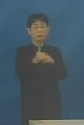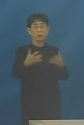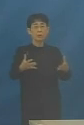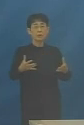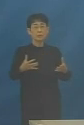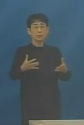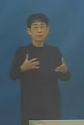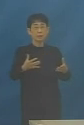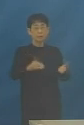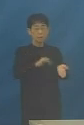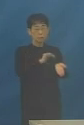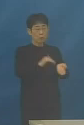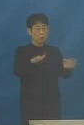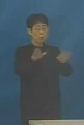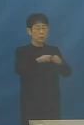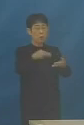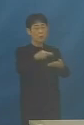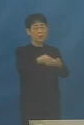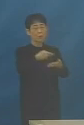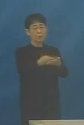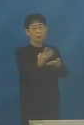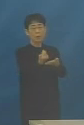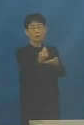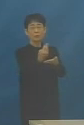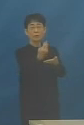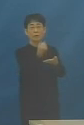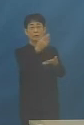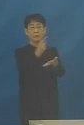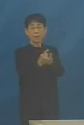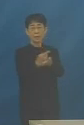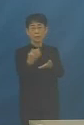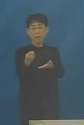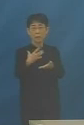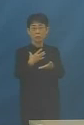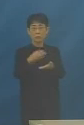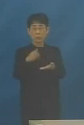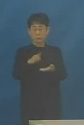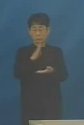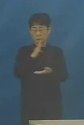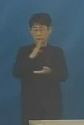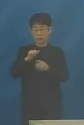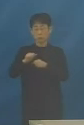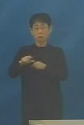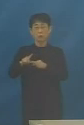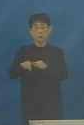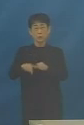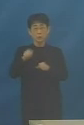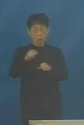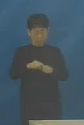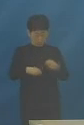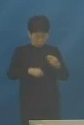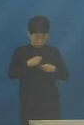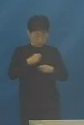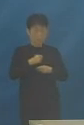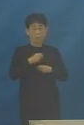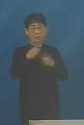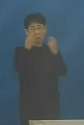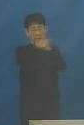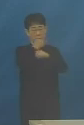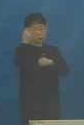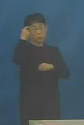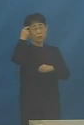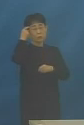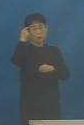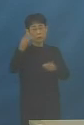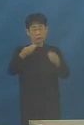数のことをの常に言われますしかしそれ実務的には正直誤りだと思います感染者の